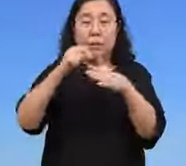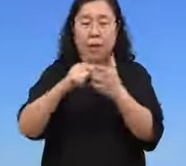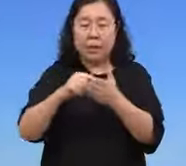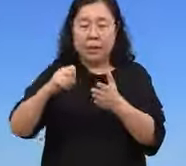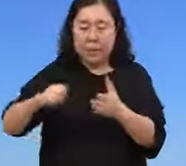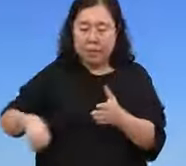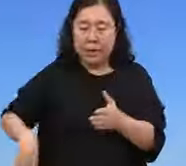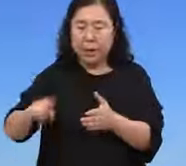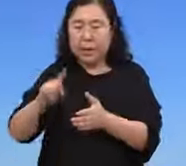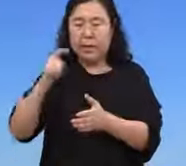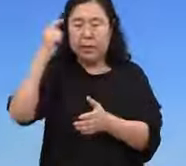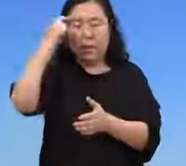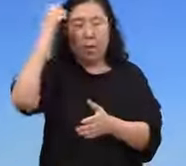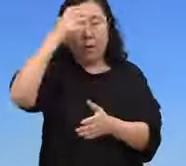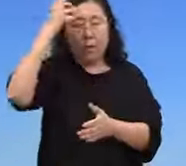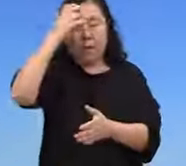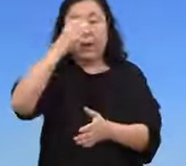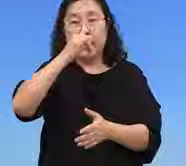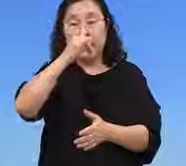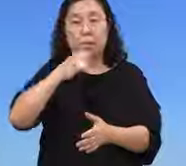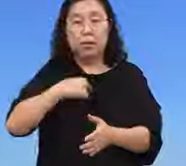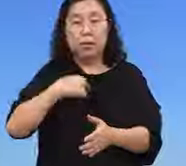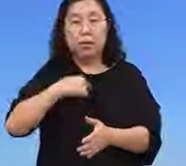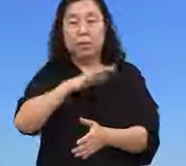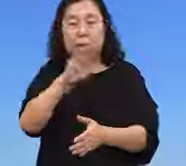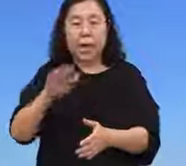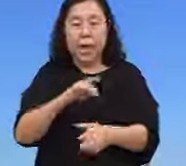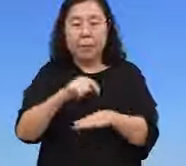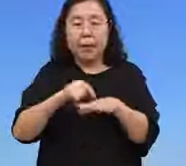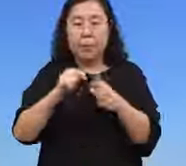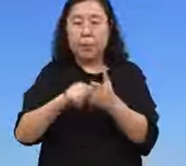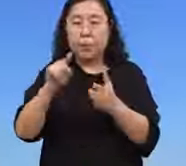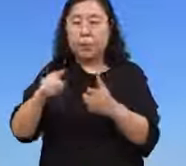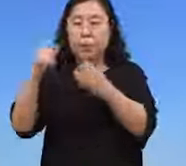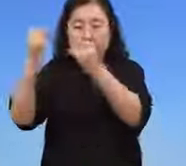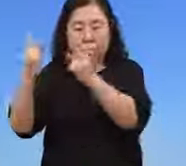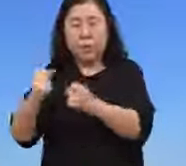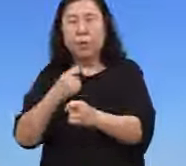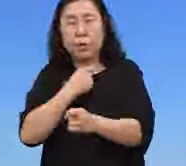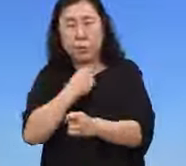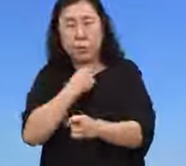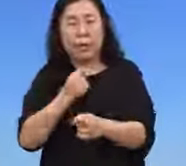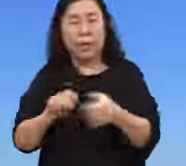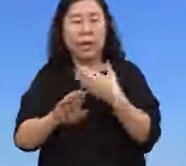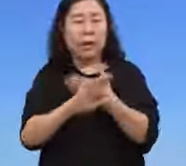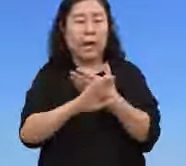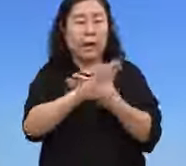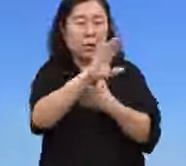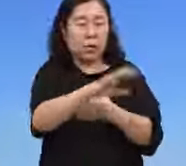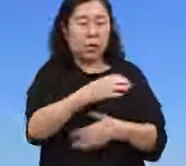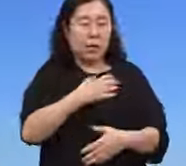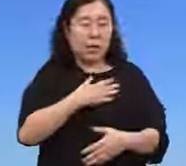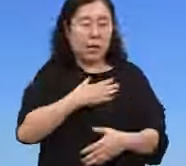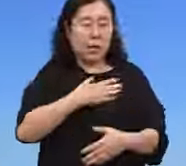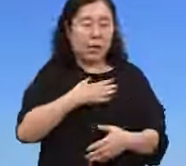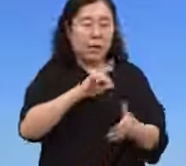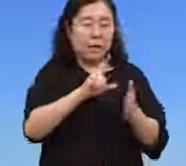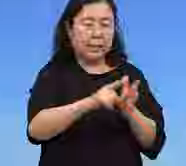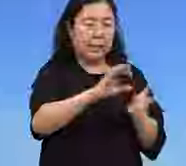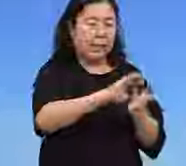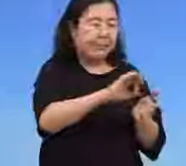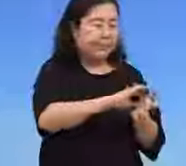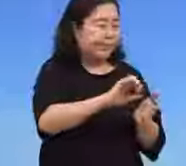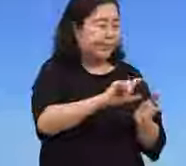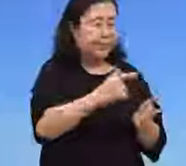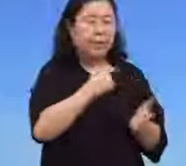영혼에가 있다면 저희의 마음도 거기에 머물기를 원합니다. 하나님 헛한데 엉뚱한데 내 인생의 에너지가